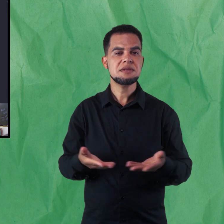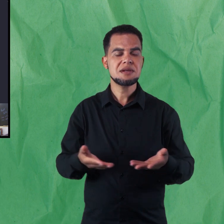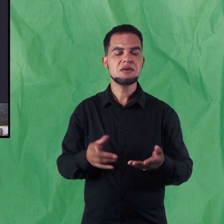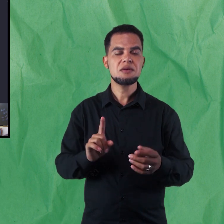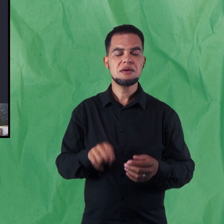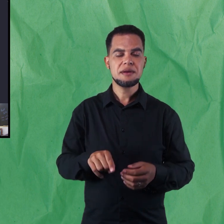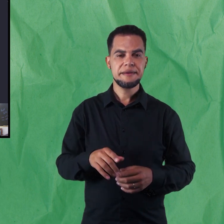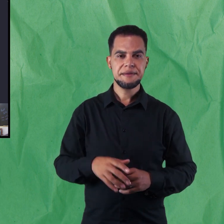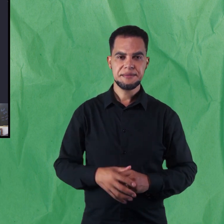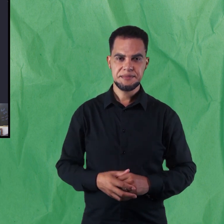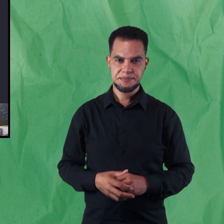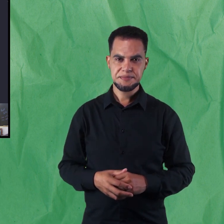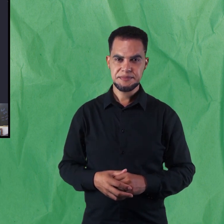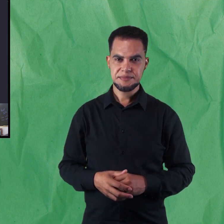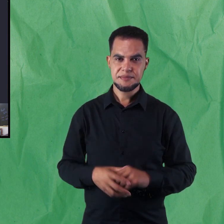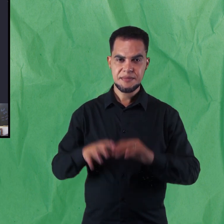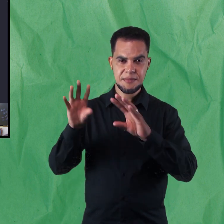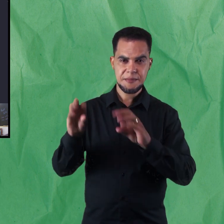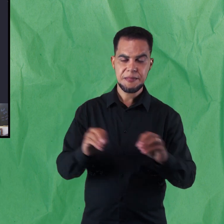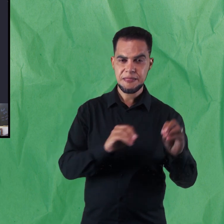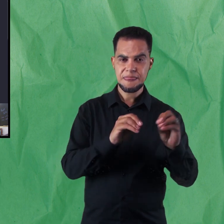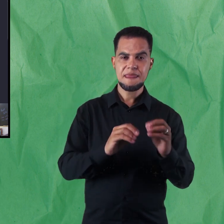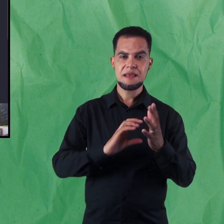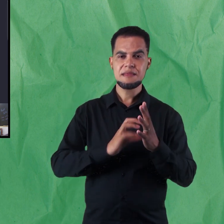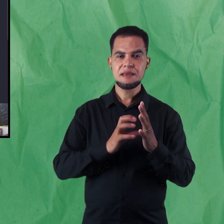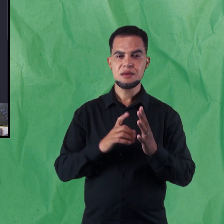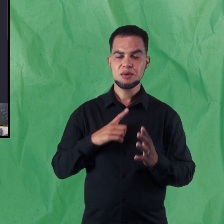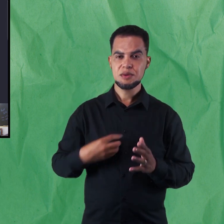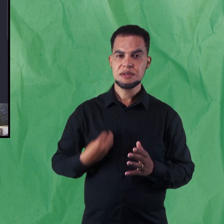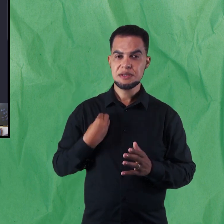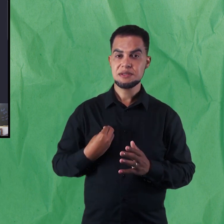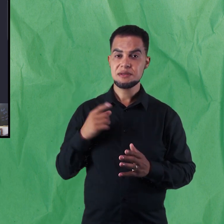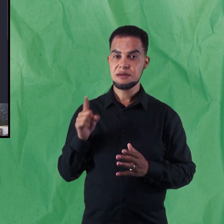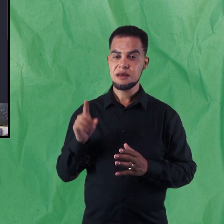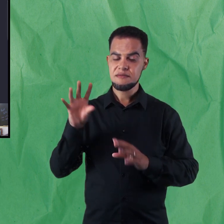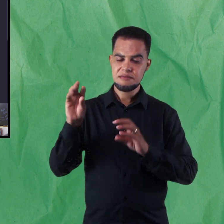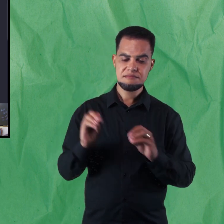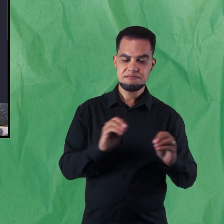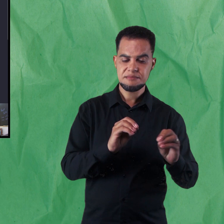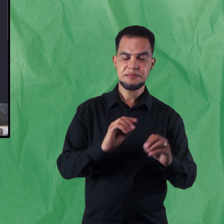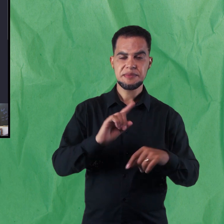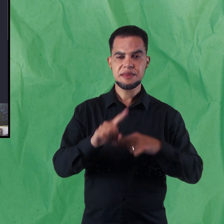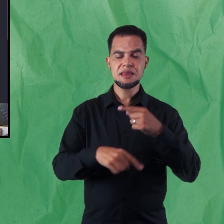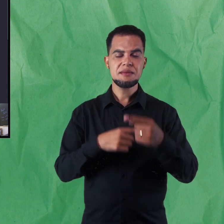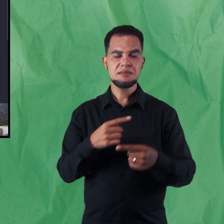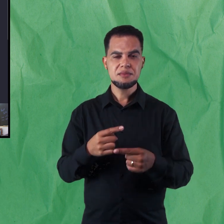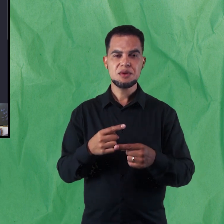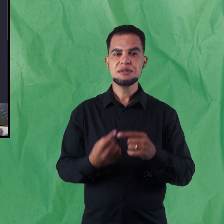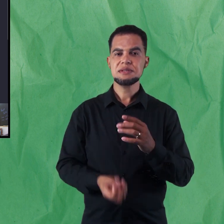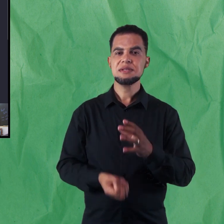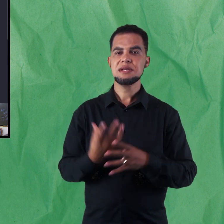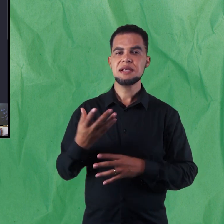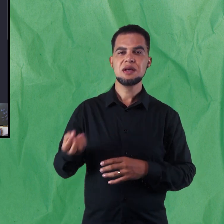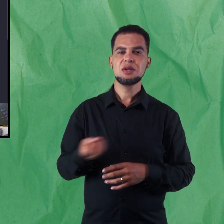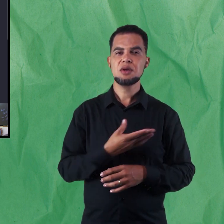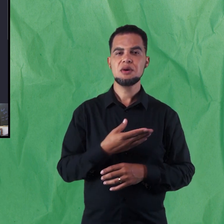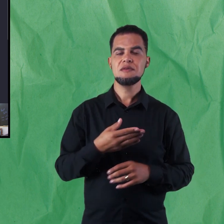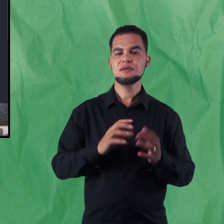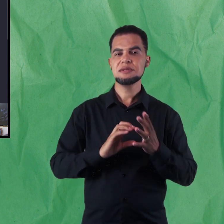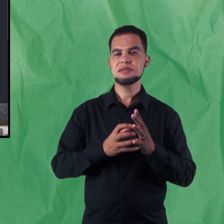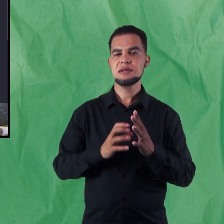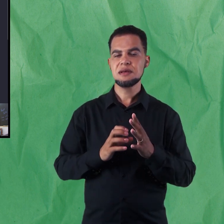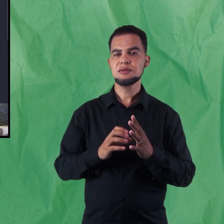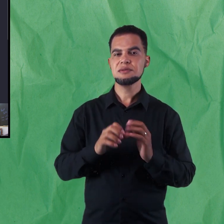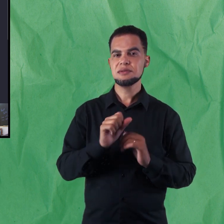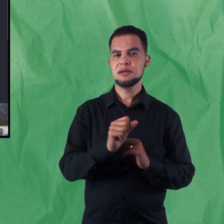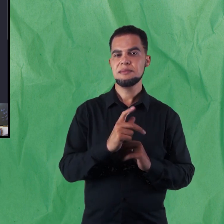é trazer os dados que estão lá no Firebase para cá e depois também, né, criar novos dados lá